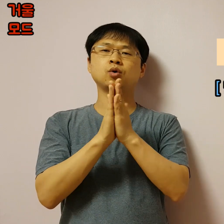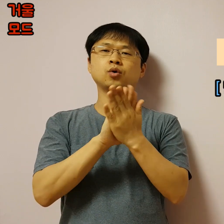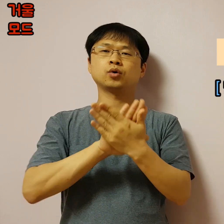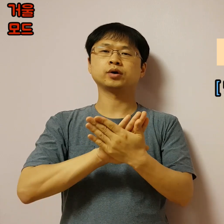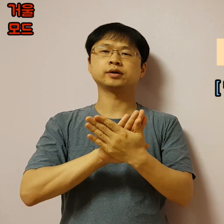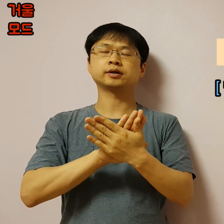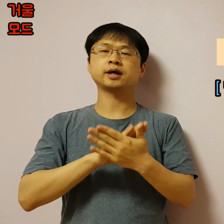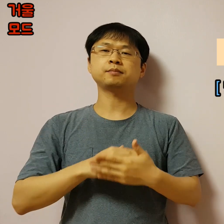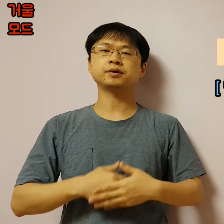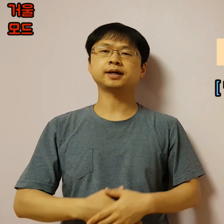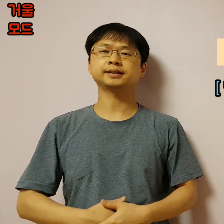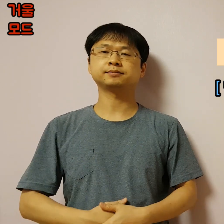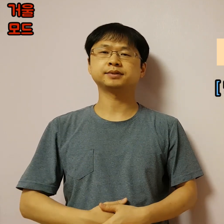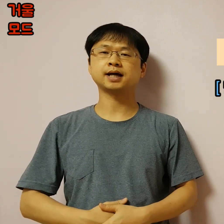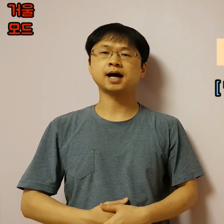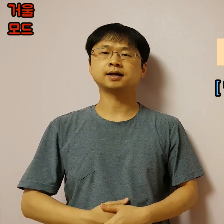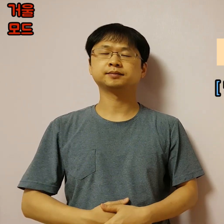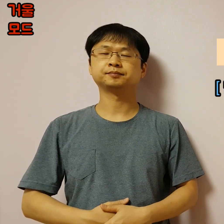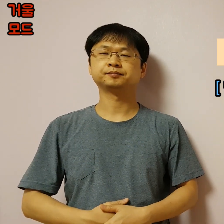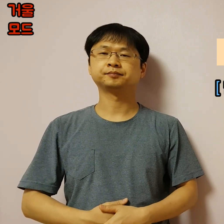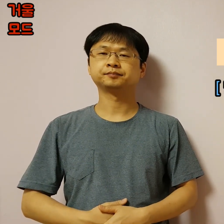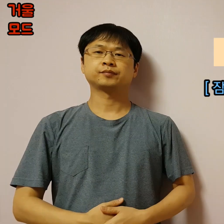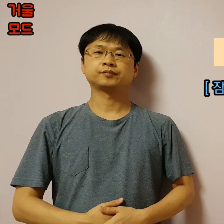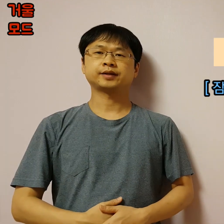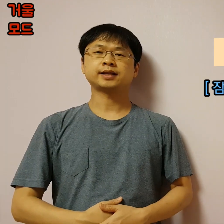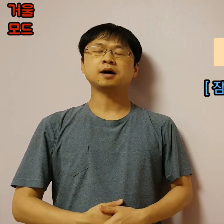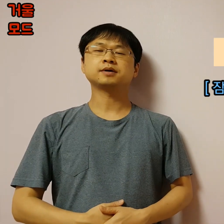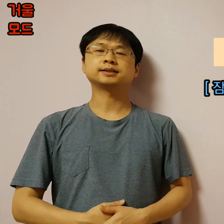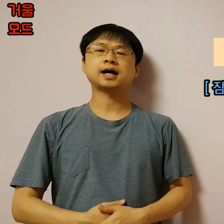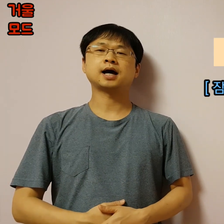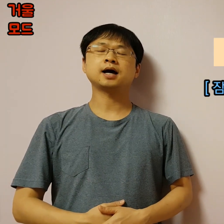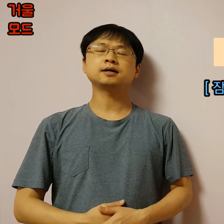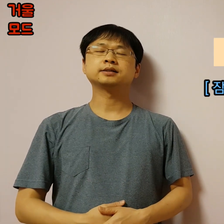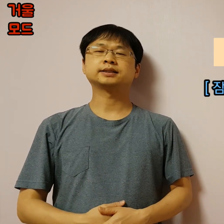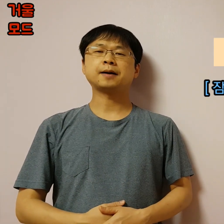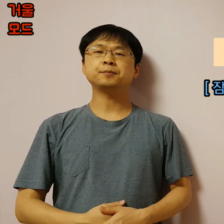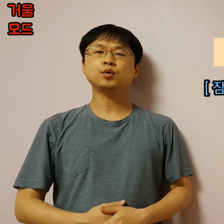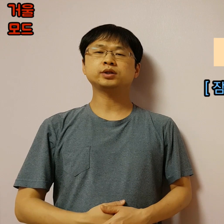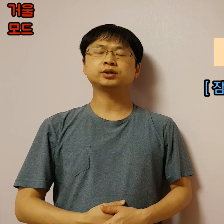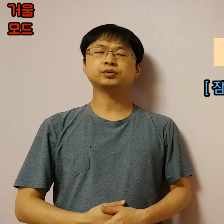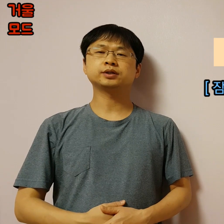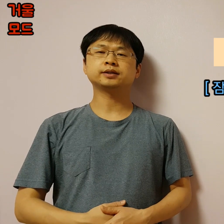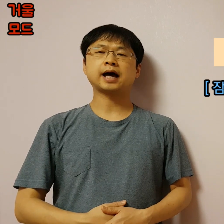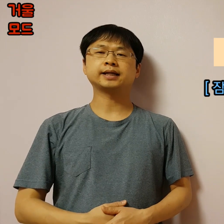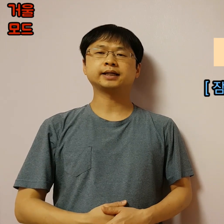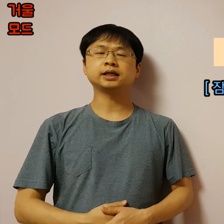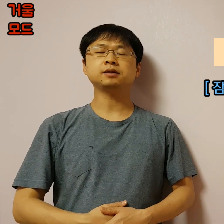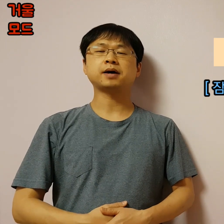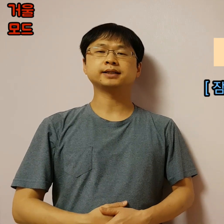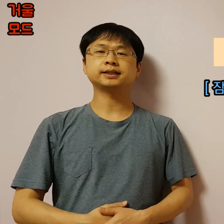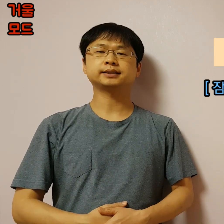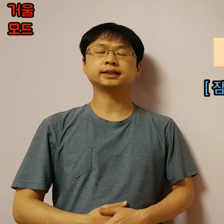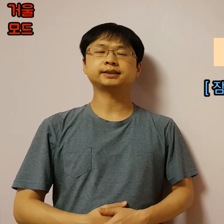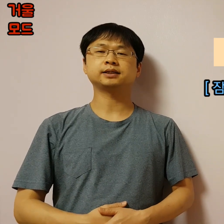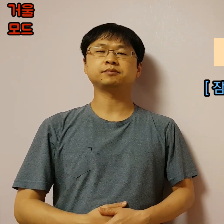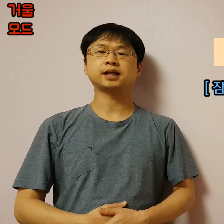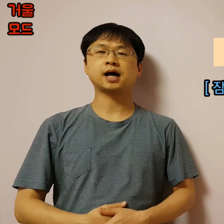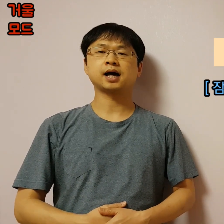어두워지고 이렇게 표현하였습니다. 다음 가사, 잠 못 이루는 날이